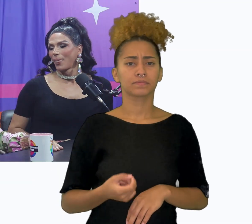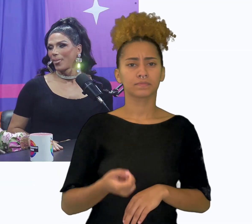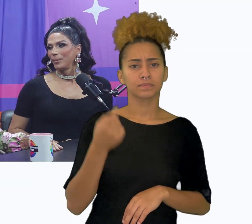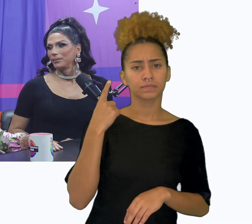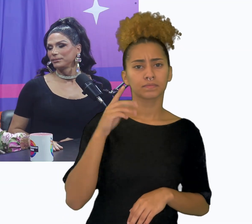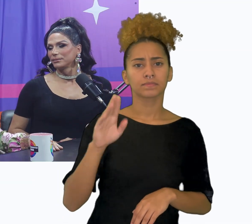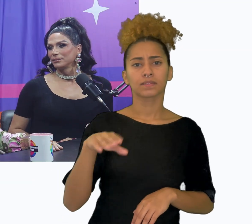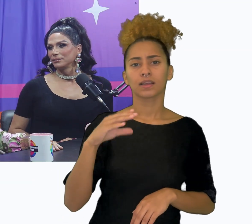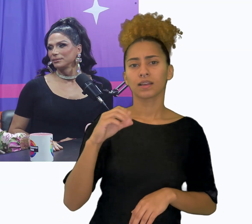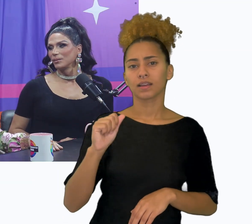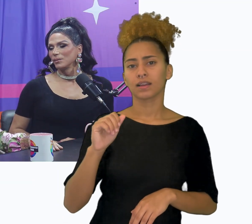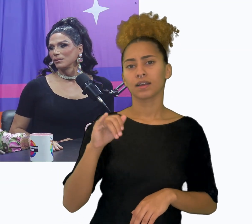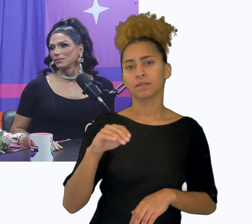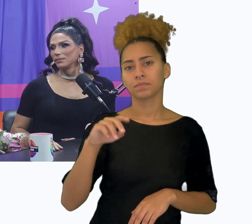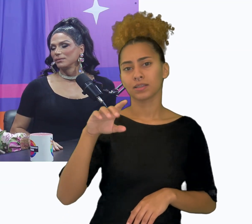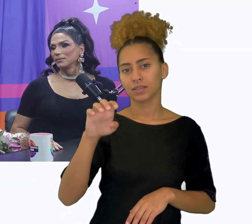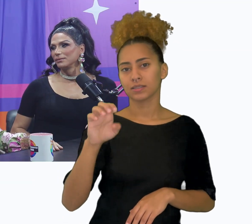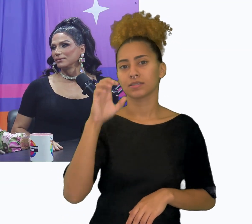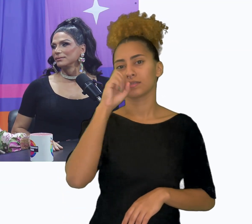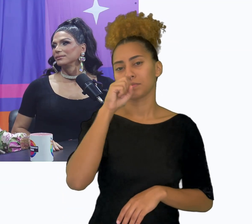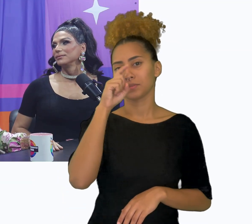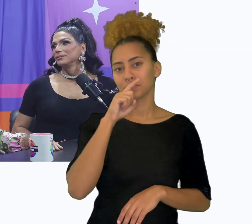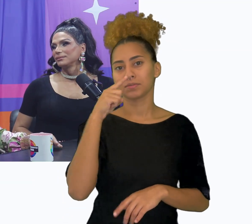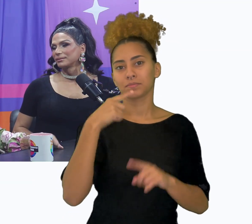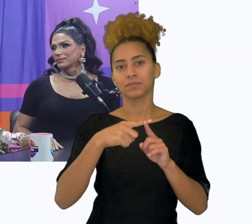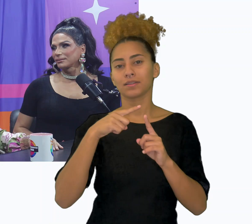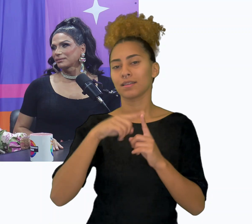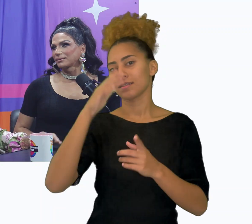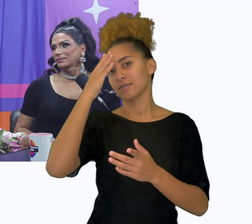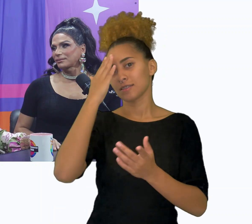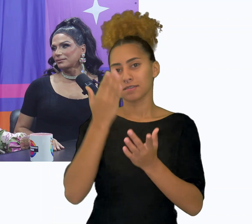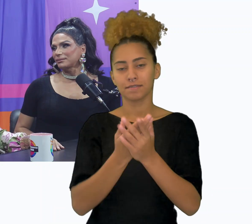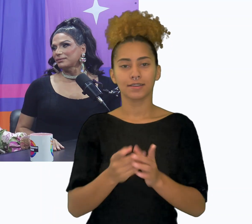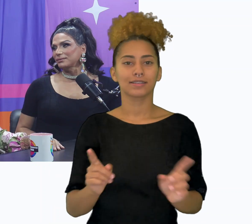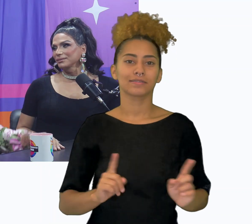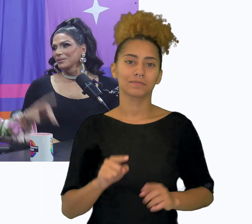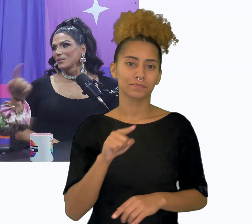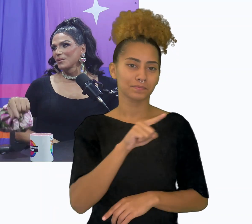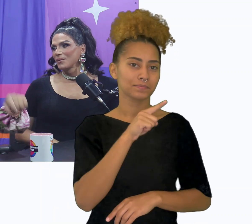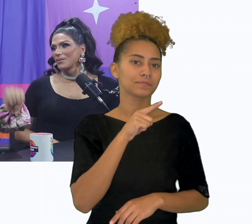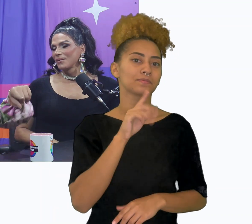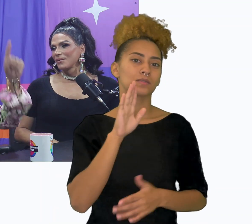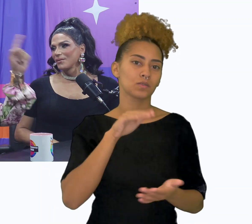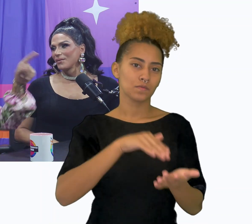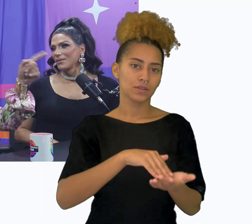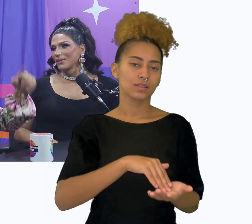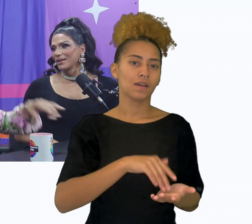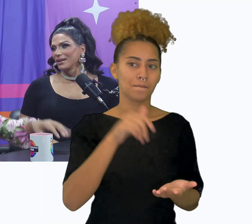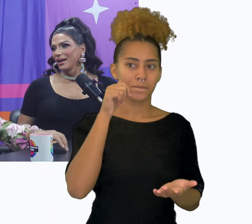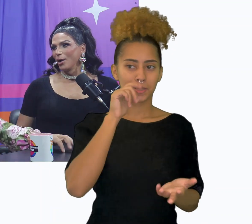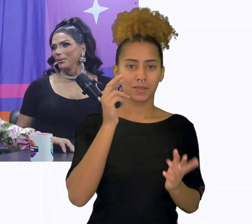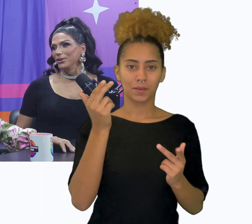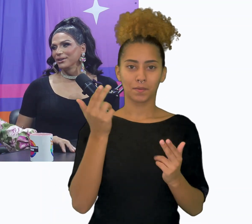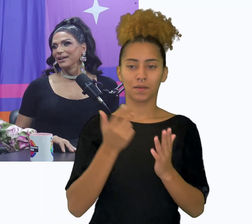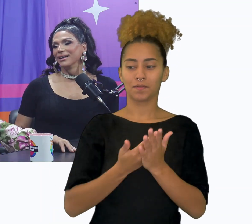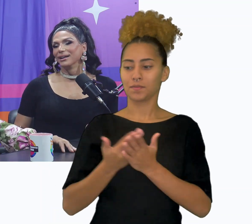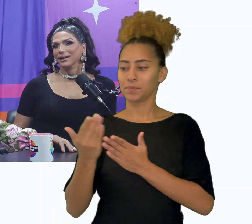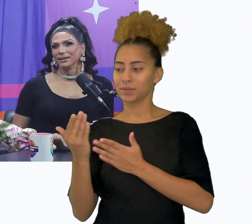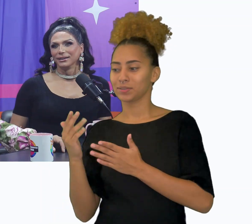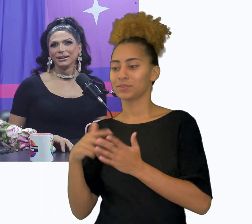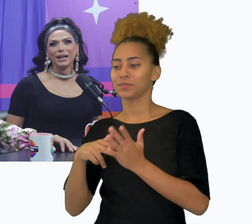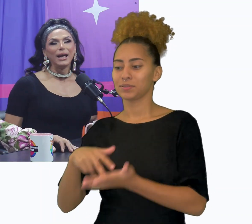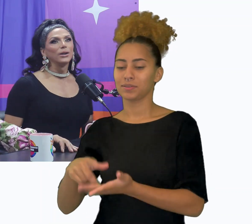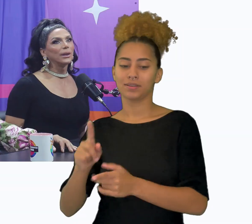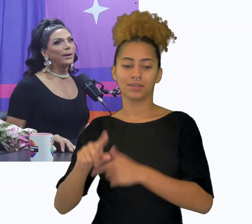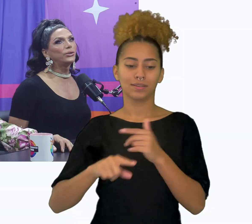assim, Camille, ele vem todo final de semana porque ele disse que não acredita que tu, no final, é a menina que se apresenta no